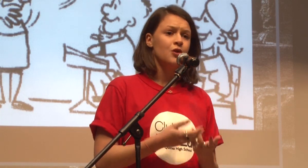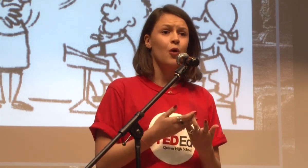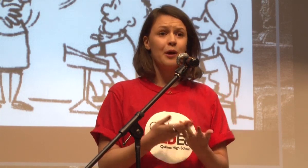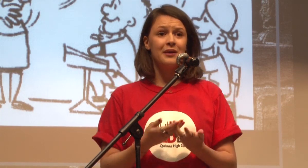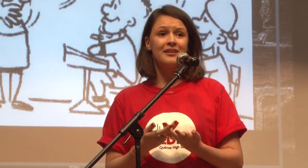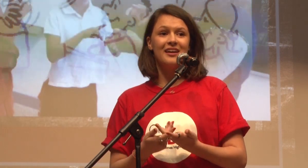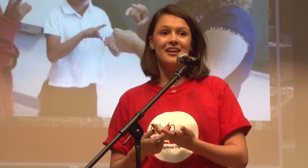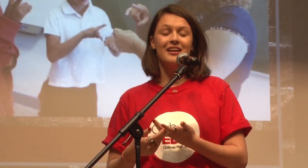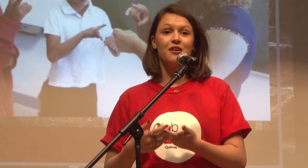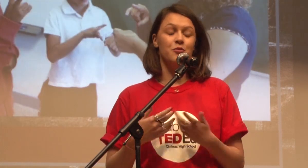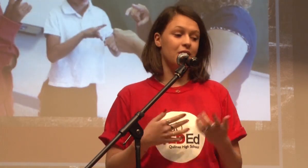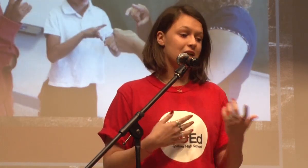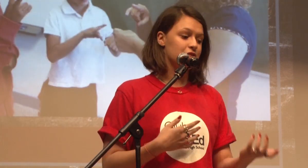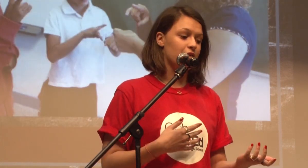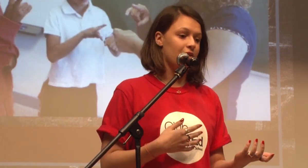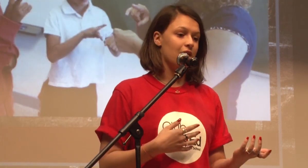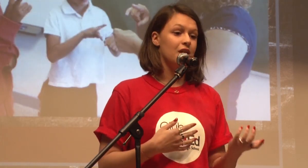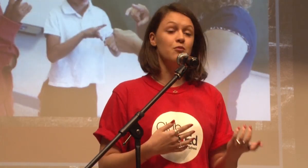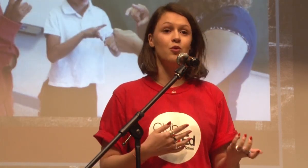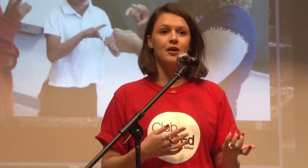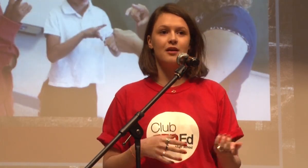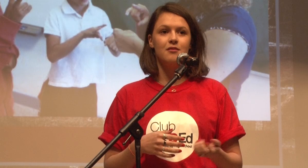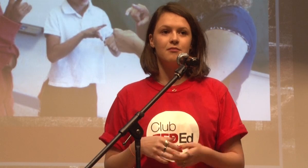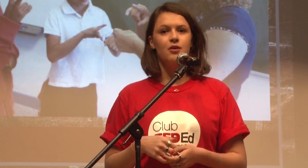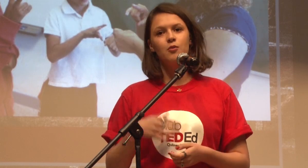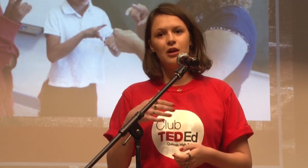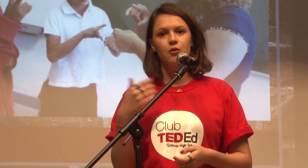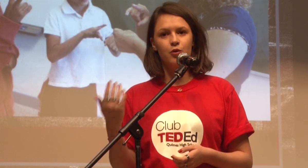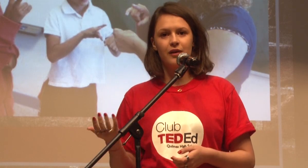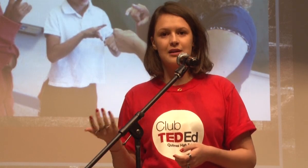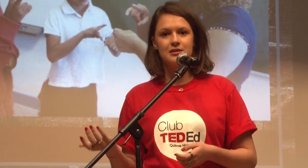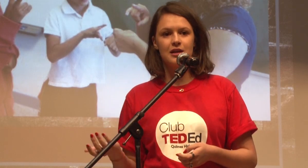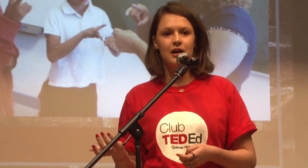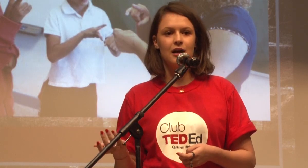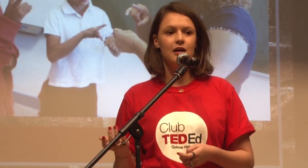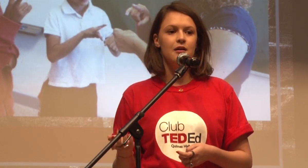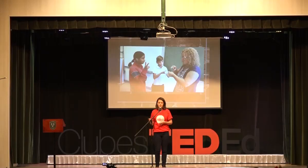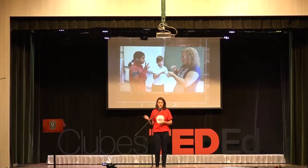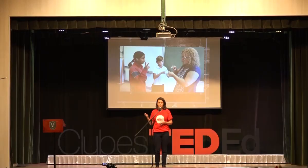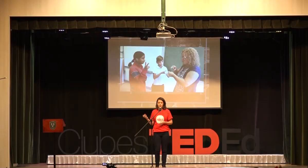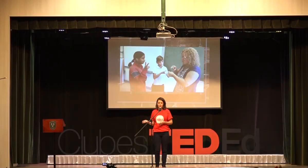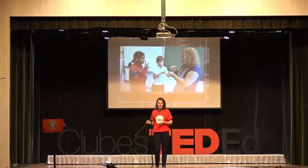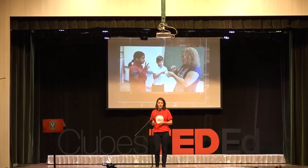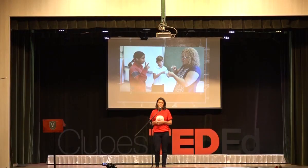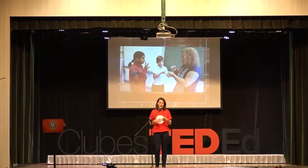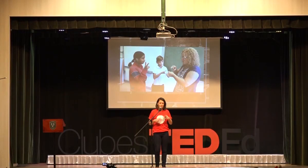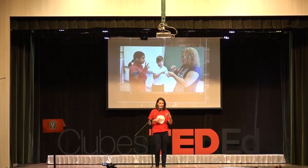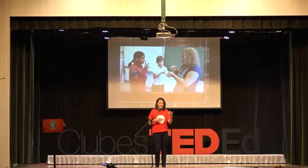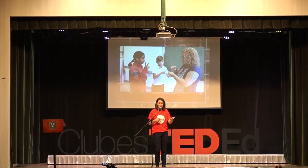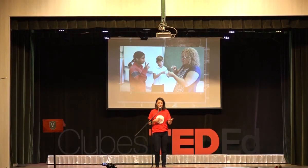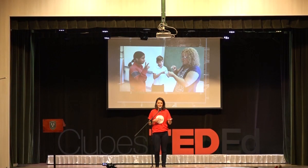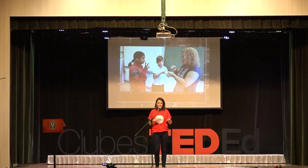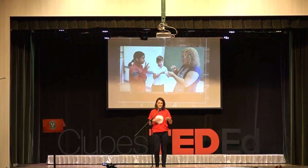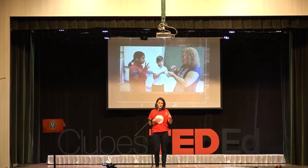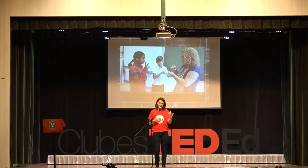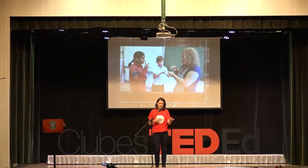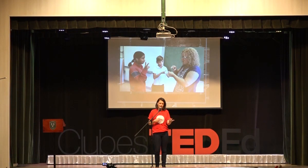Obviamente, la comunidad sorda y muda, como la comunidad ciega, con el braille, aprende su manera